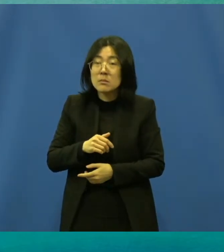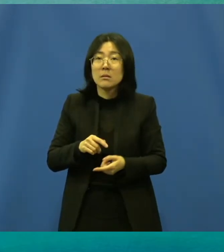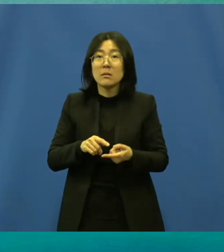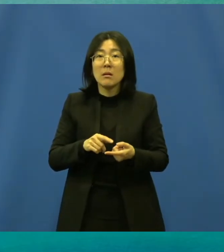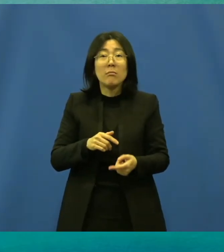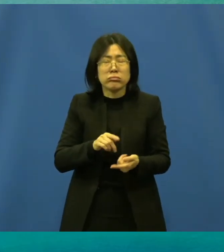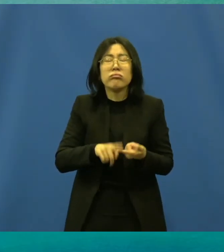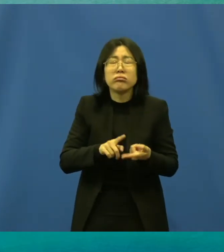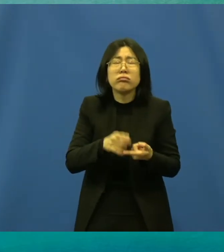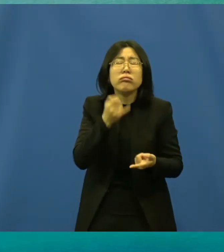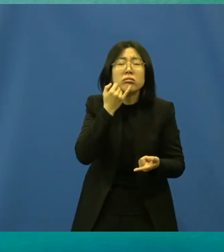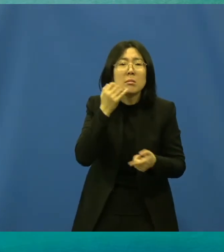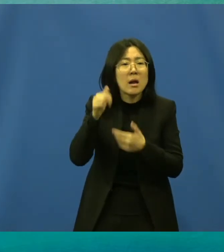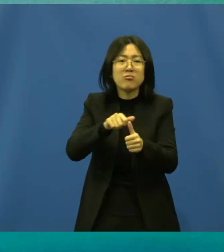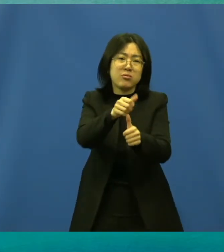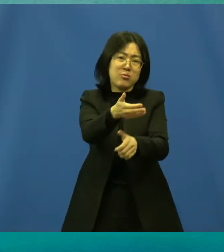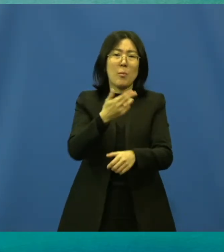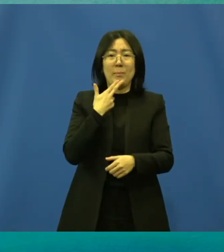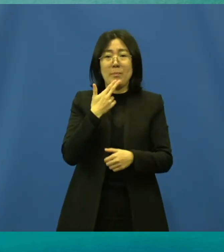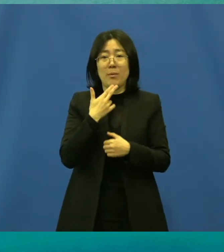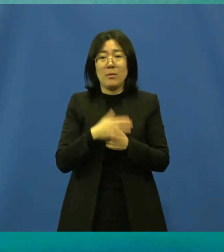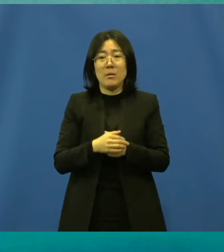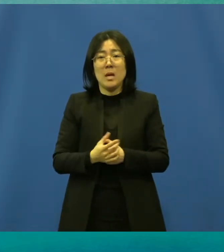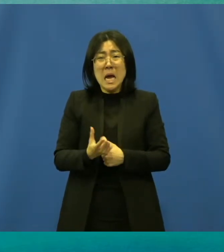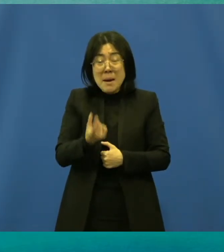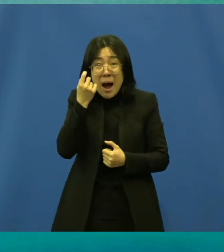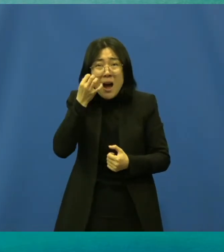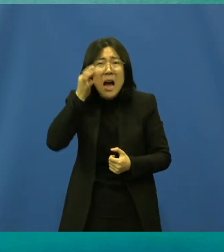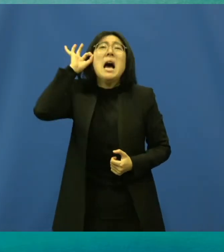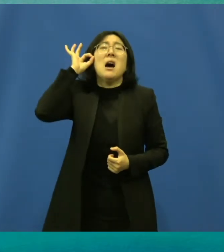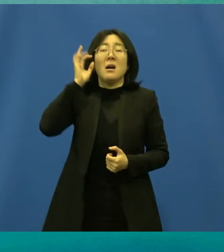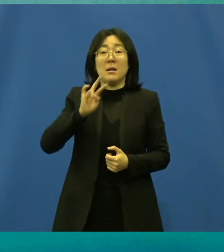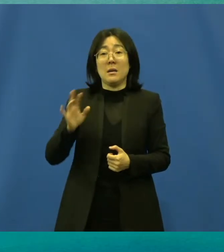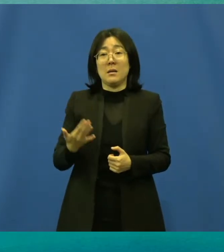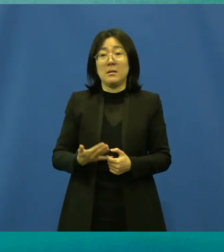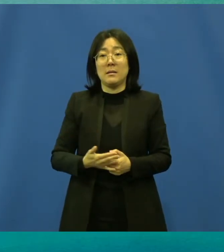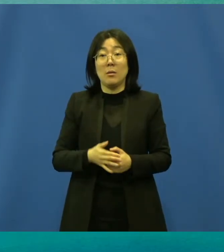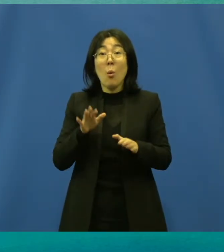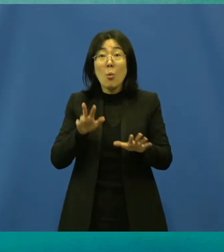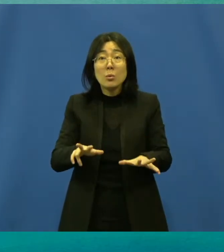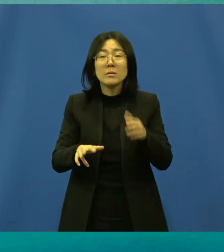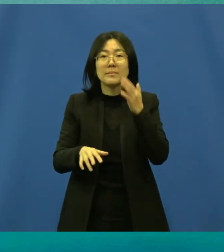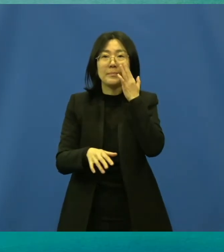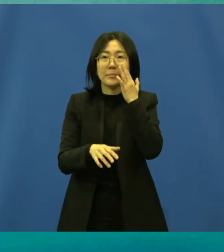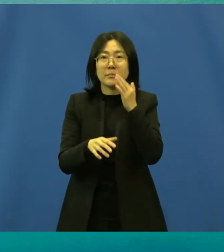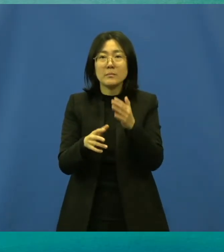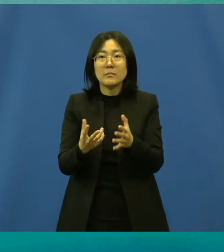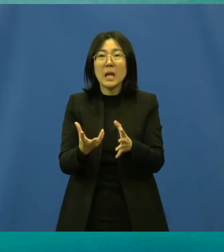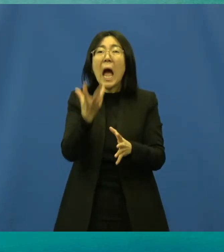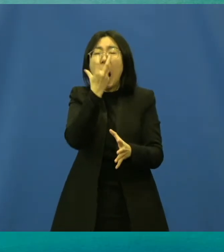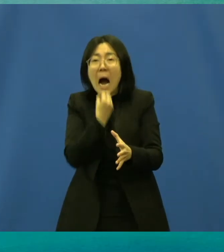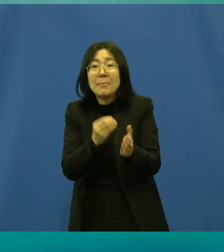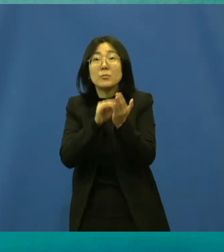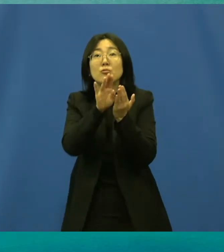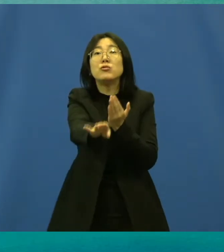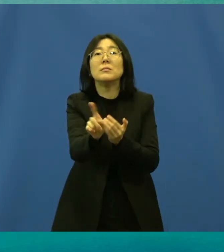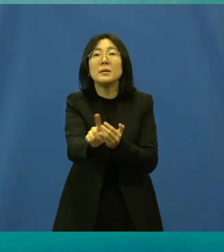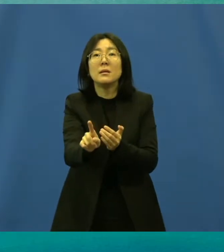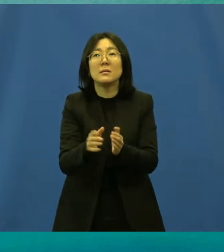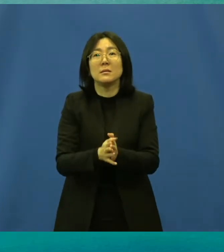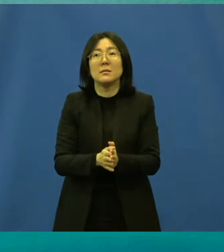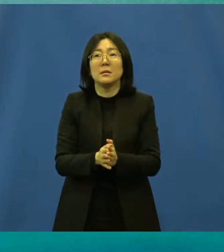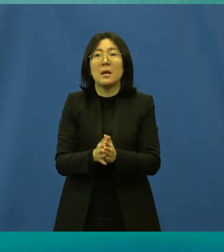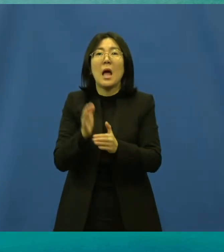자, 요나는 물고기 뱃속에서 무엇을 하는 것입니까? 오늘 1절에 요나가 물고기 뱃속에서